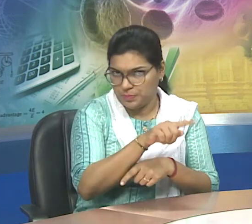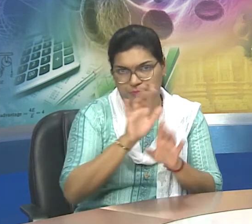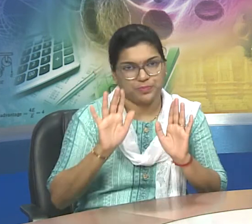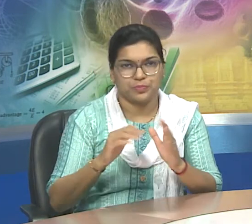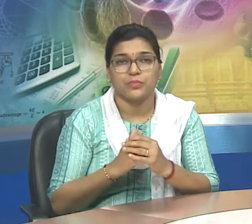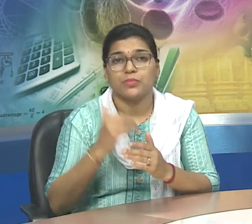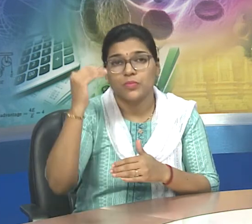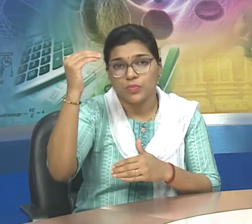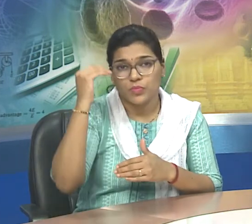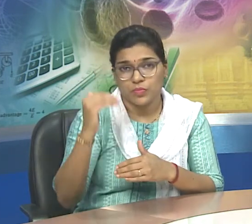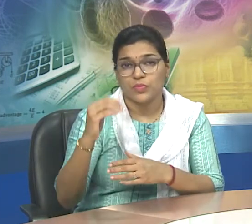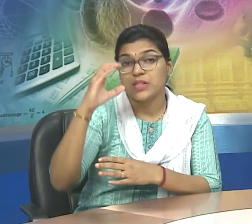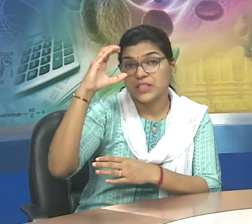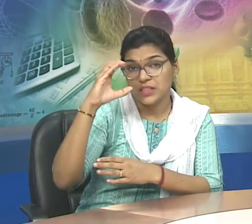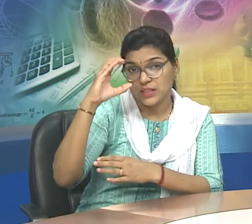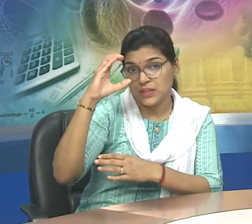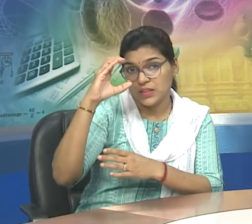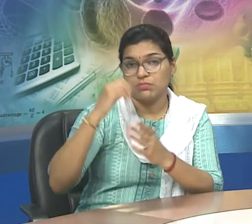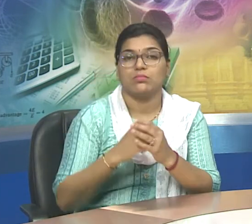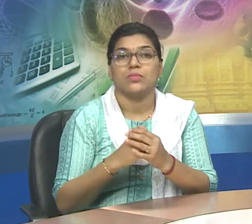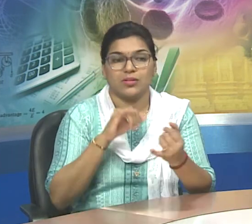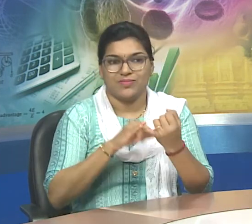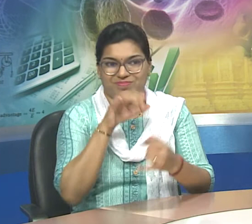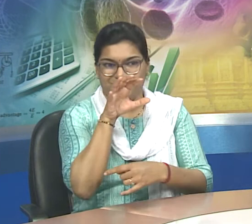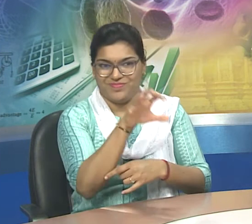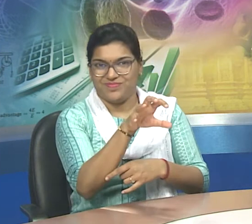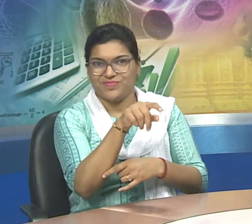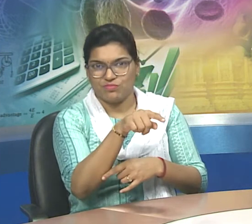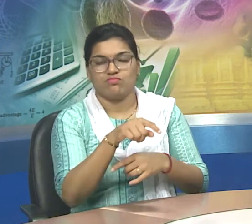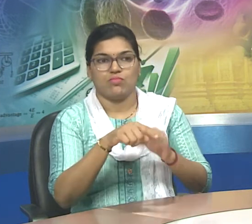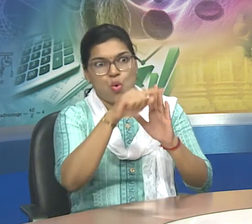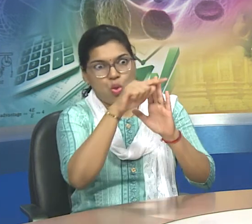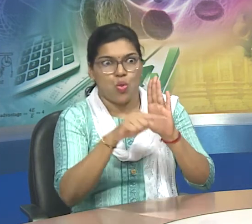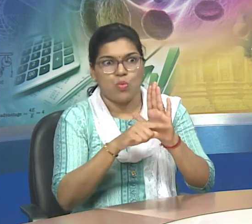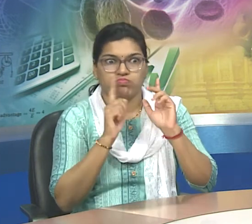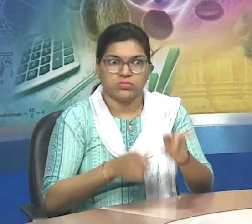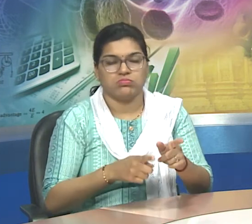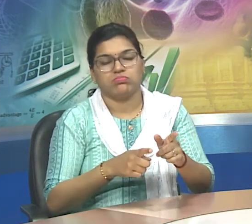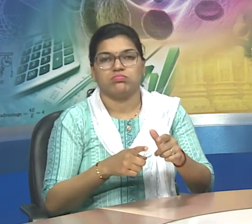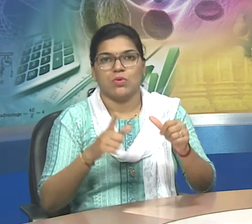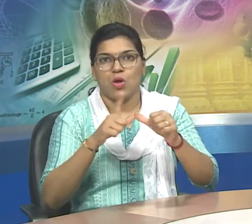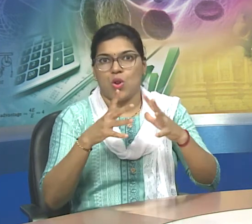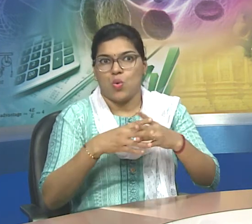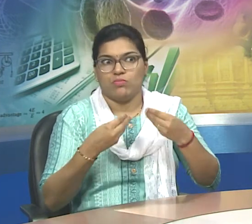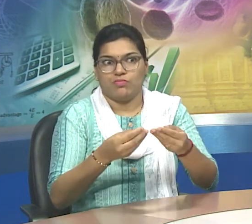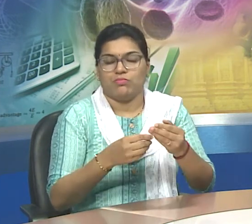पर सेम टाइम पर वो बहुत सारी एनजीओज या बाकी एसोसिएशंस को भी ज्वाइन कर सकता